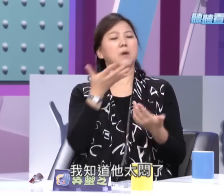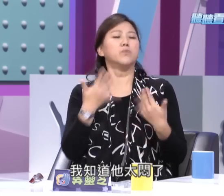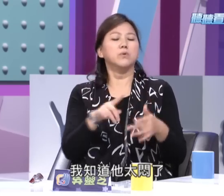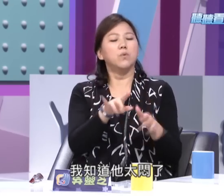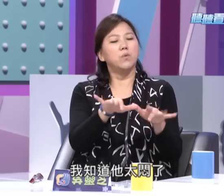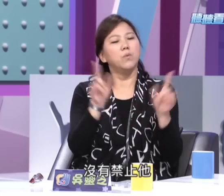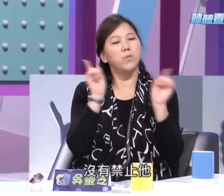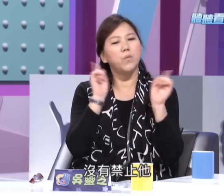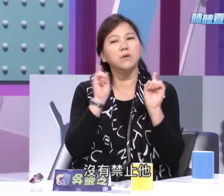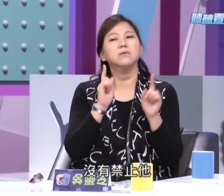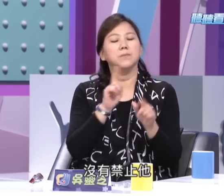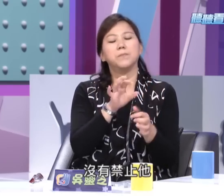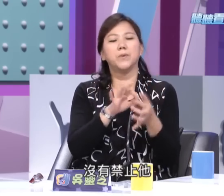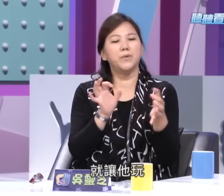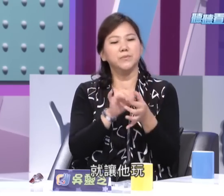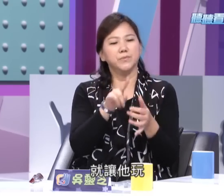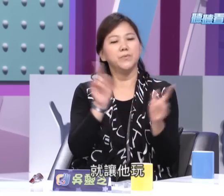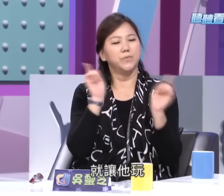闷了，没有禁止他，就让他玩。